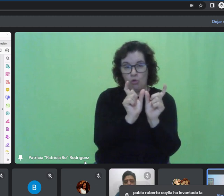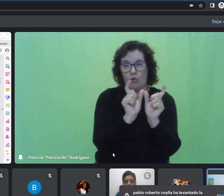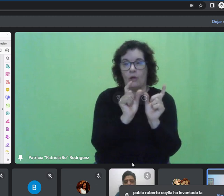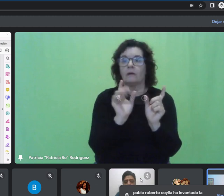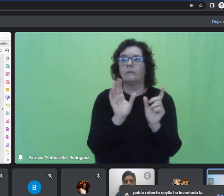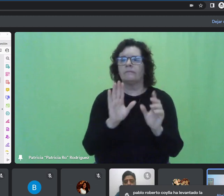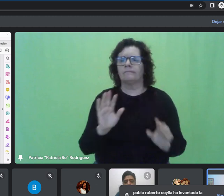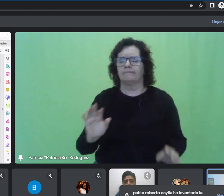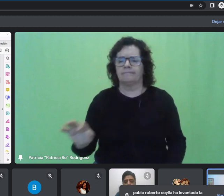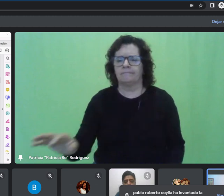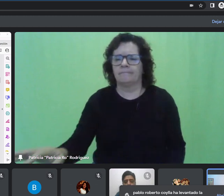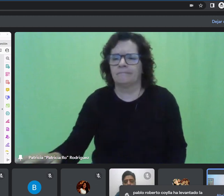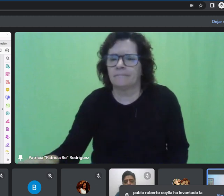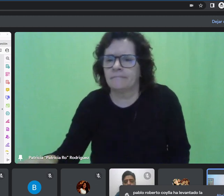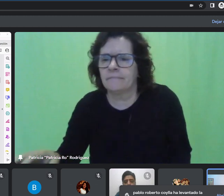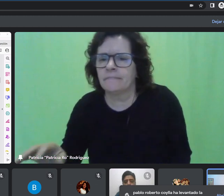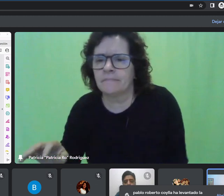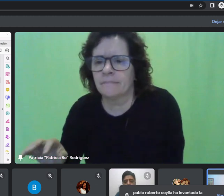A ver, Pablo.